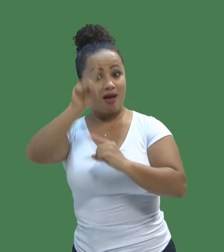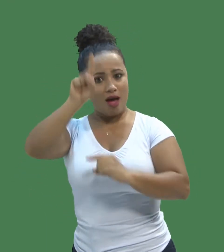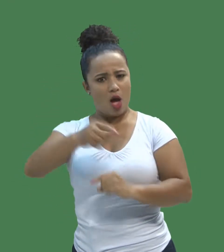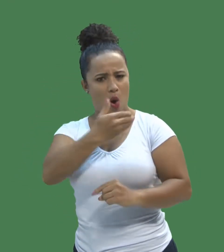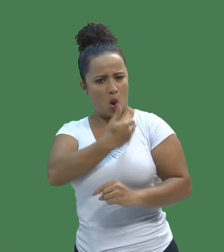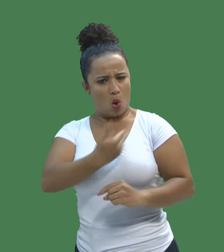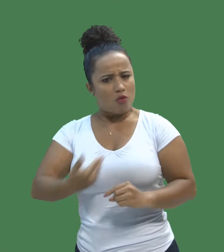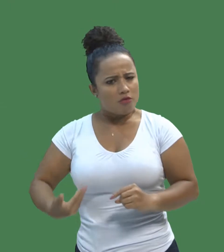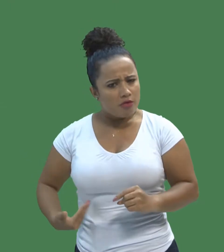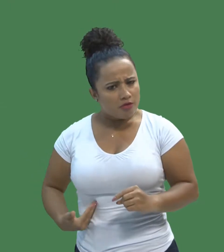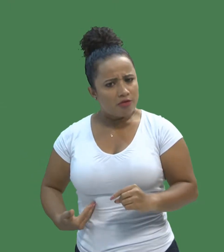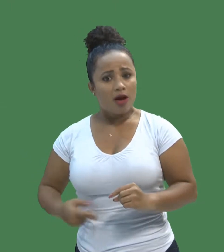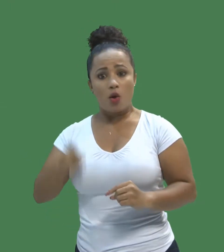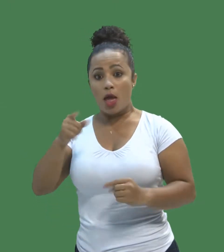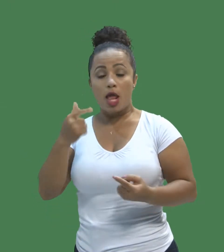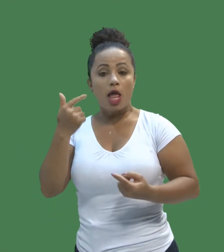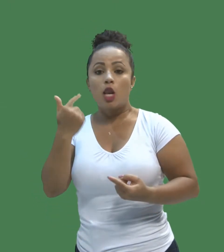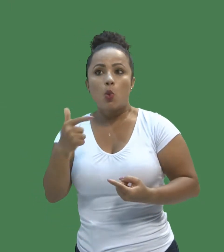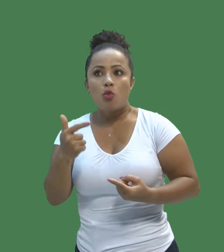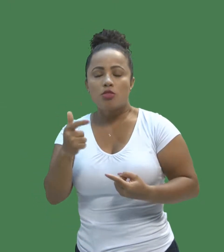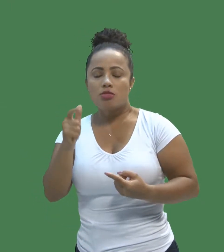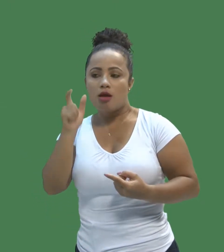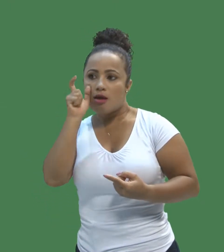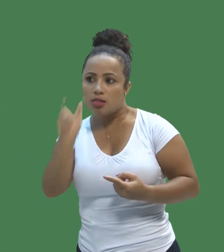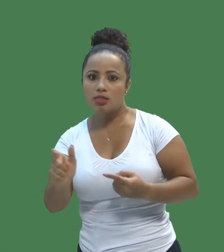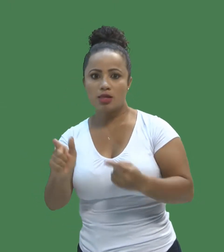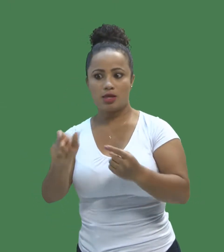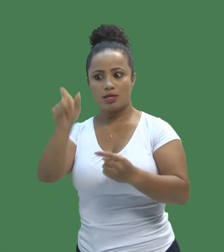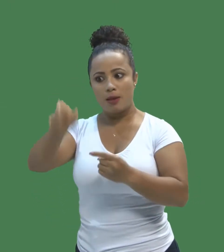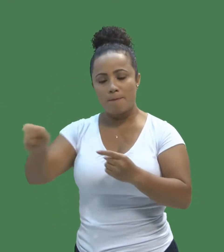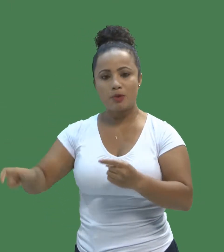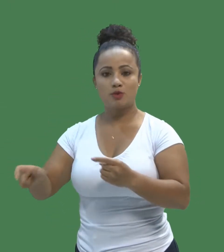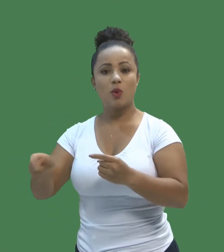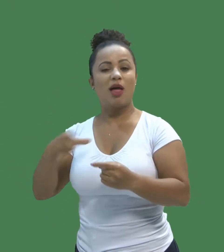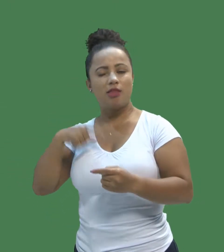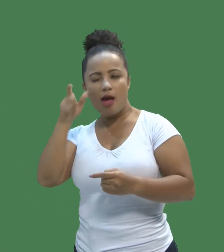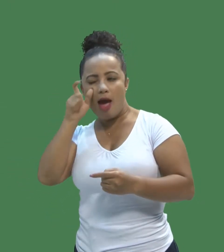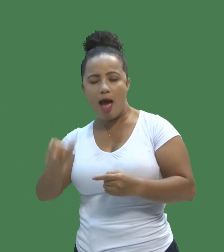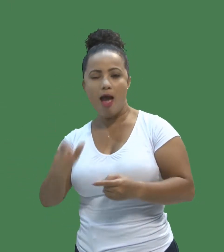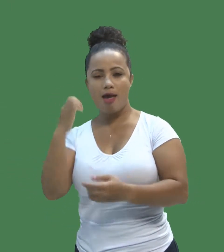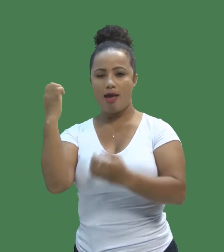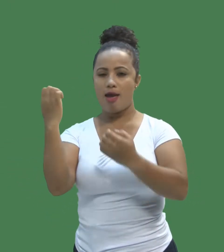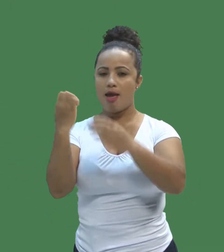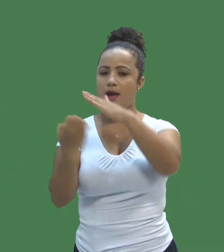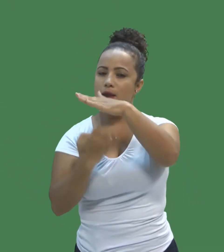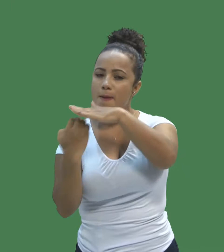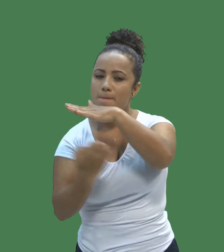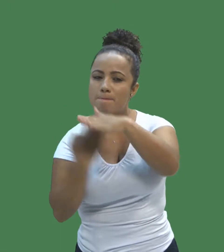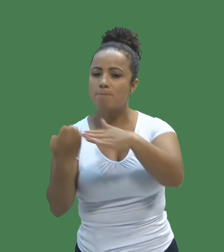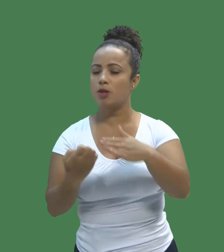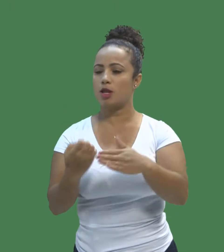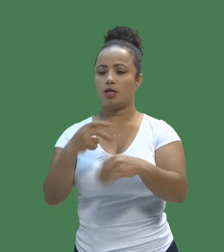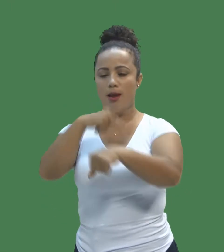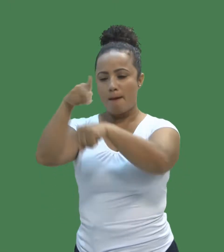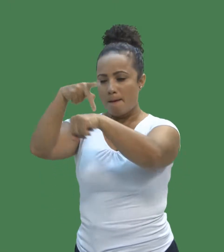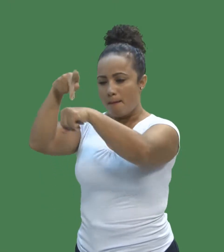industriais e com o capital internacional. É neste ponto que surge com